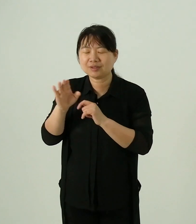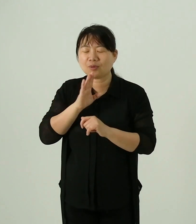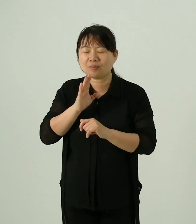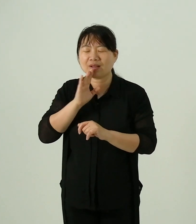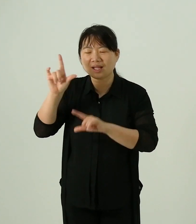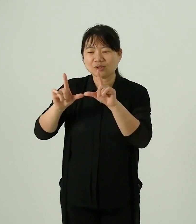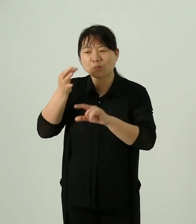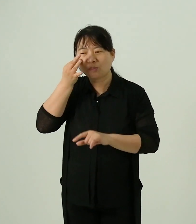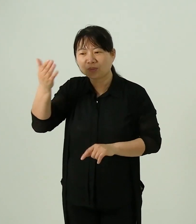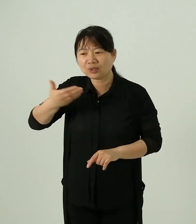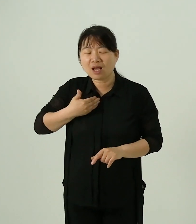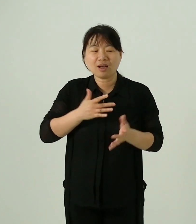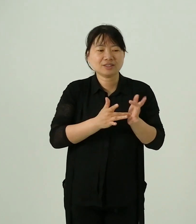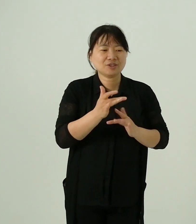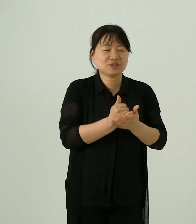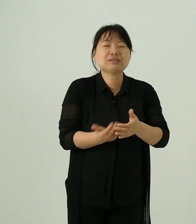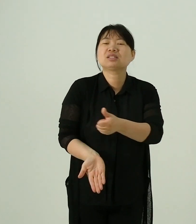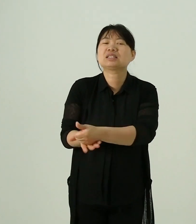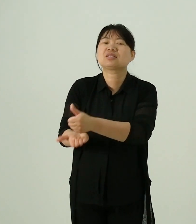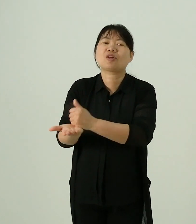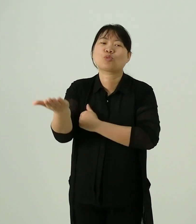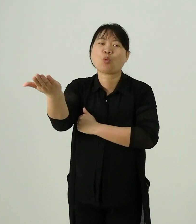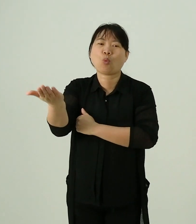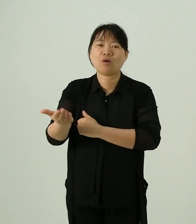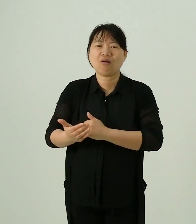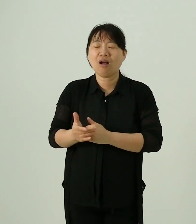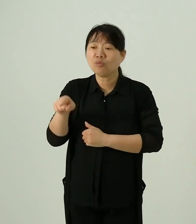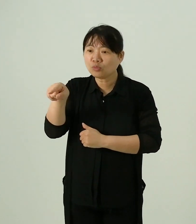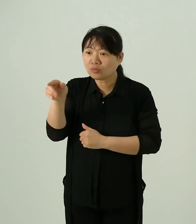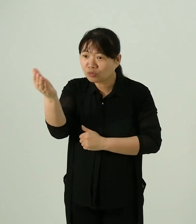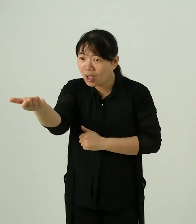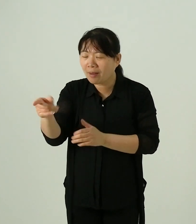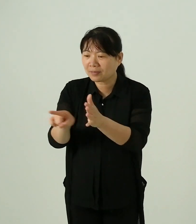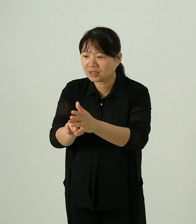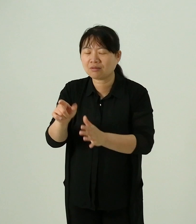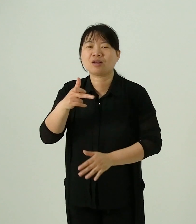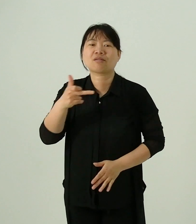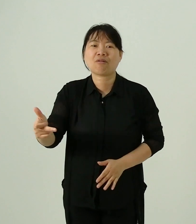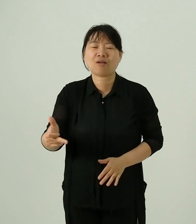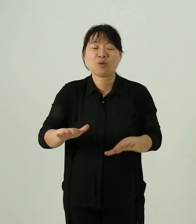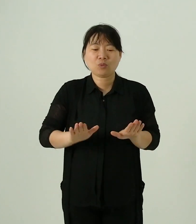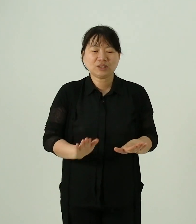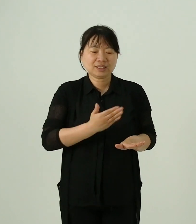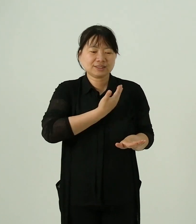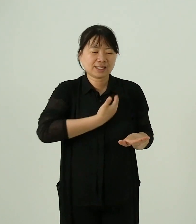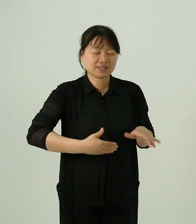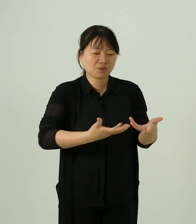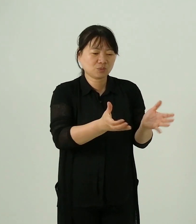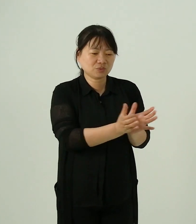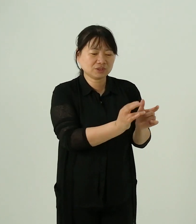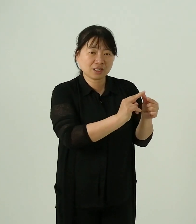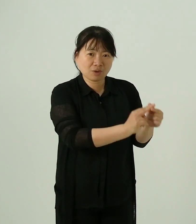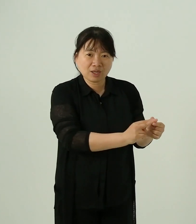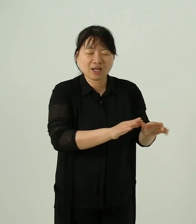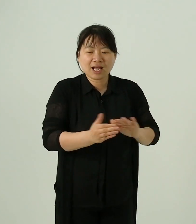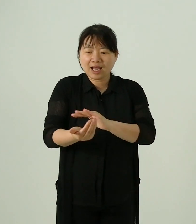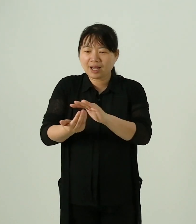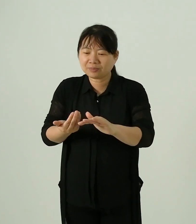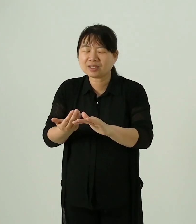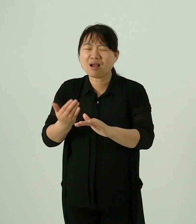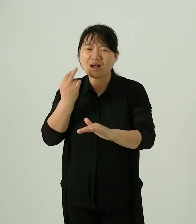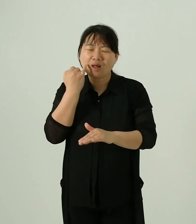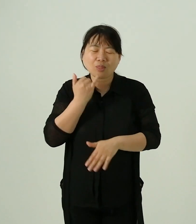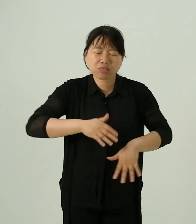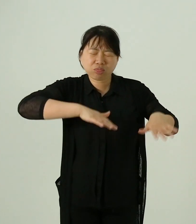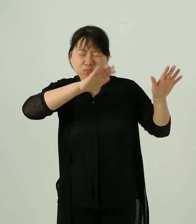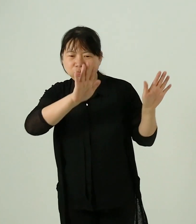기록하셨죠? 네 믿음이 크도다 그랬어요. 오늘 이 제자 공동체와 앞서